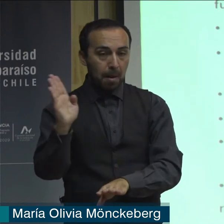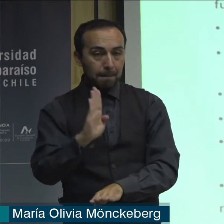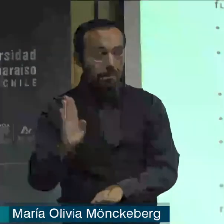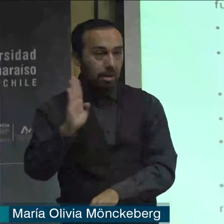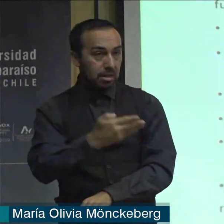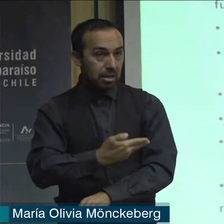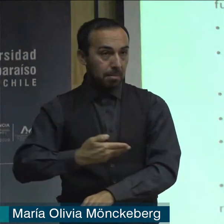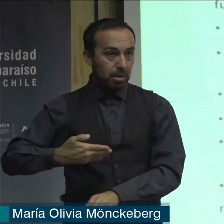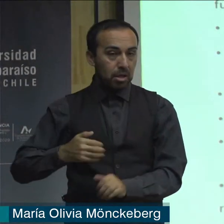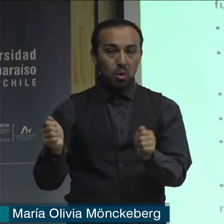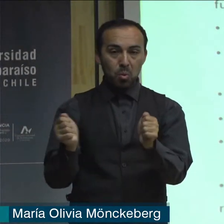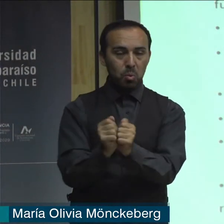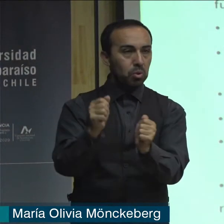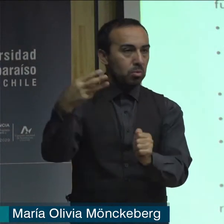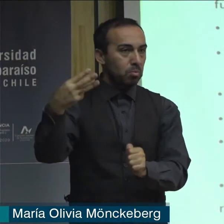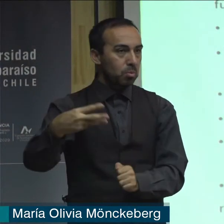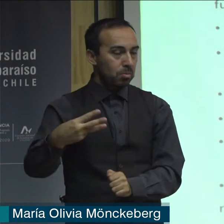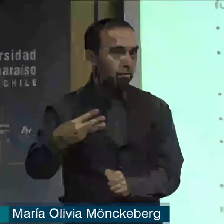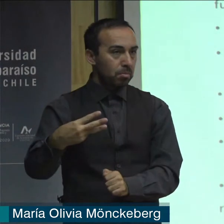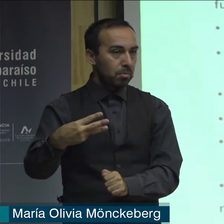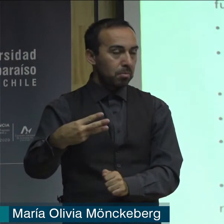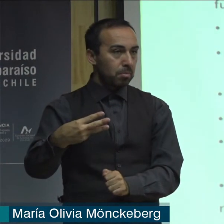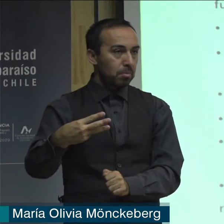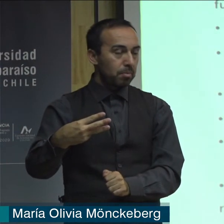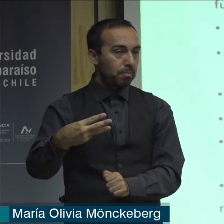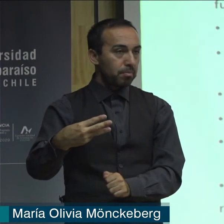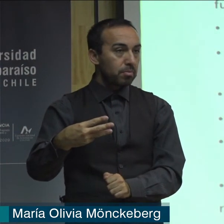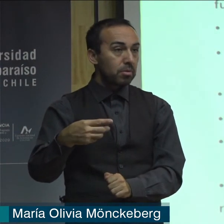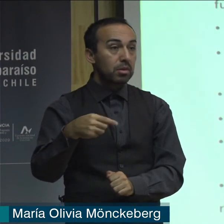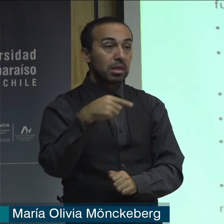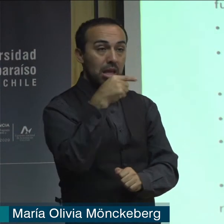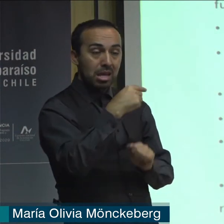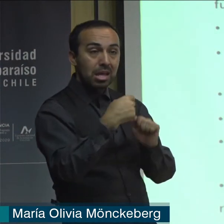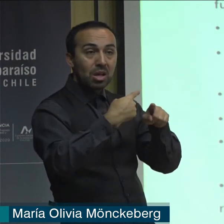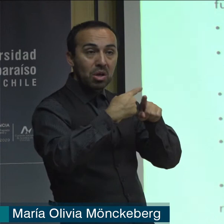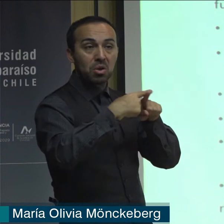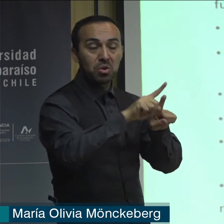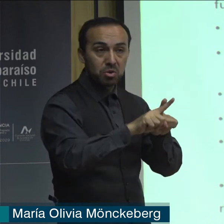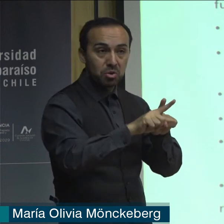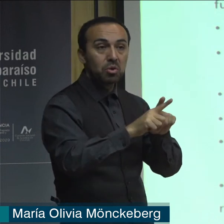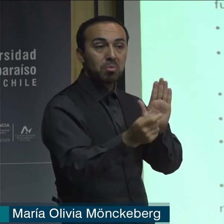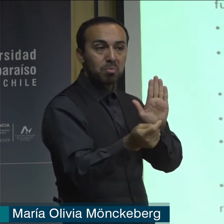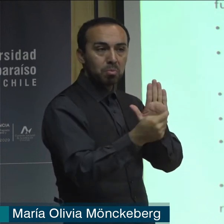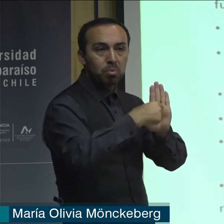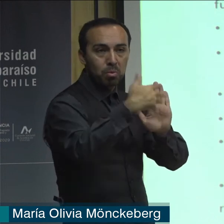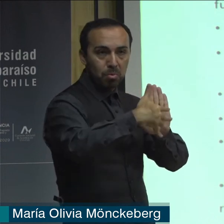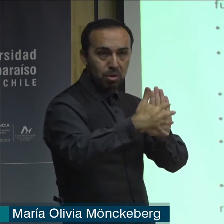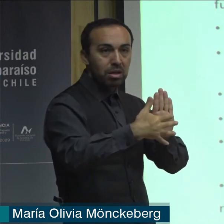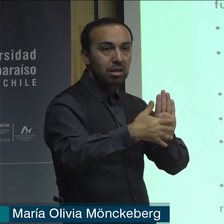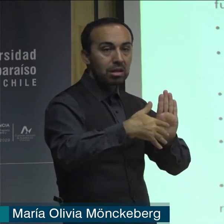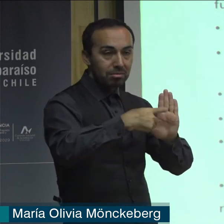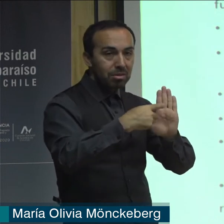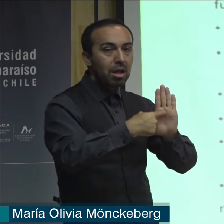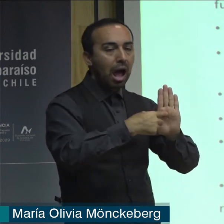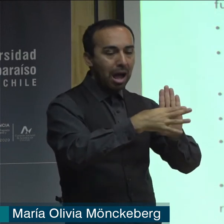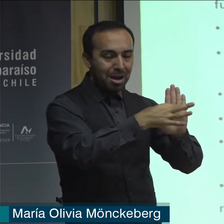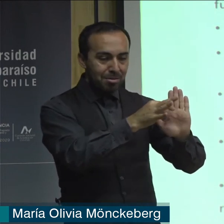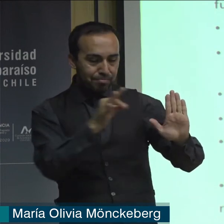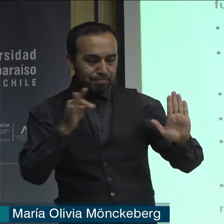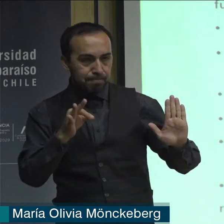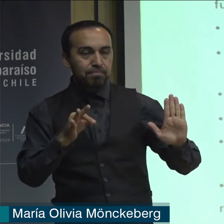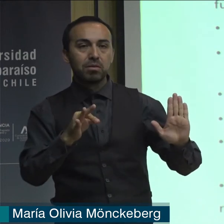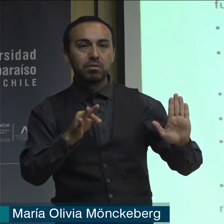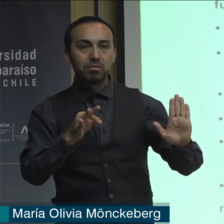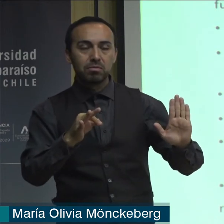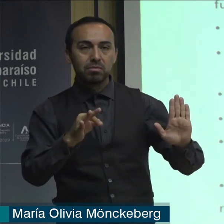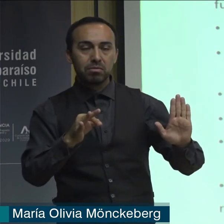y Acá hay otro punto que yo creo que es importante considerar que la educación que siempre ha